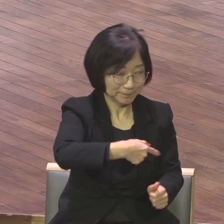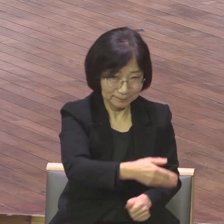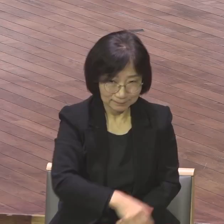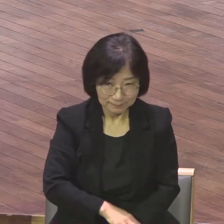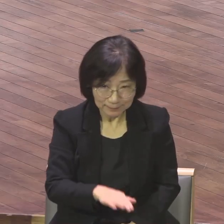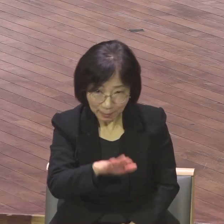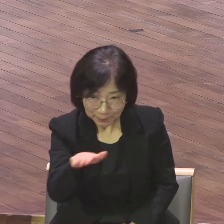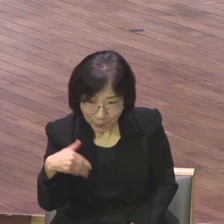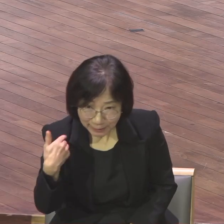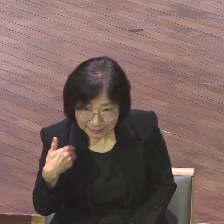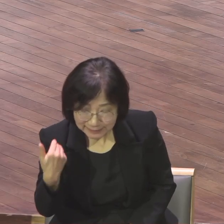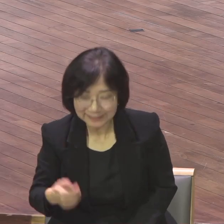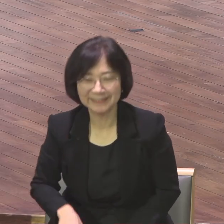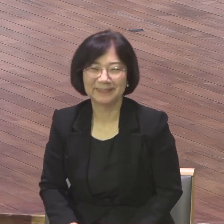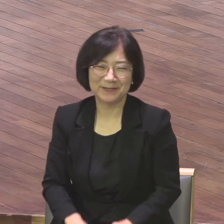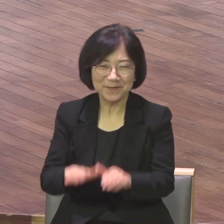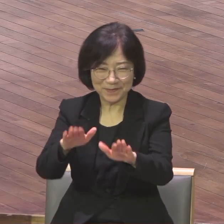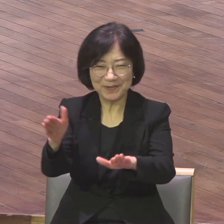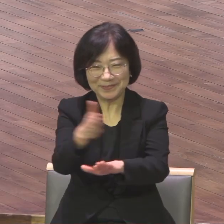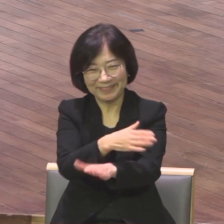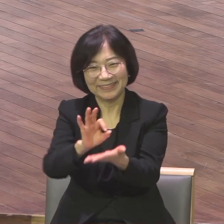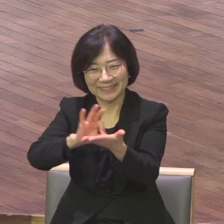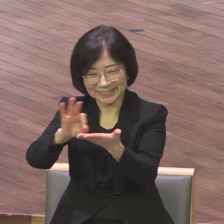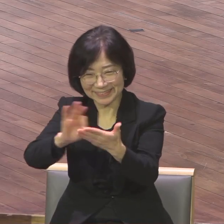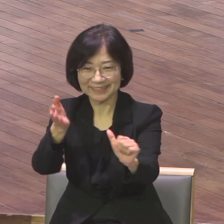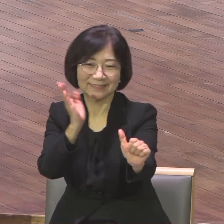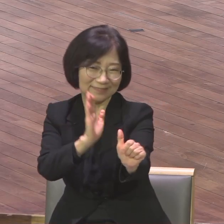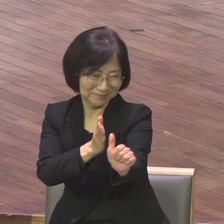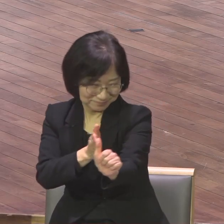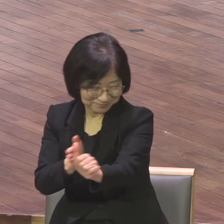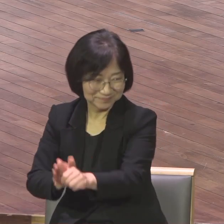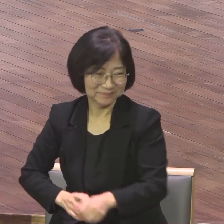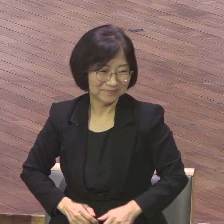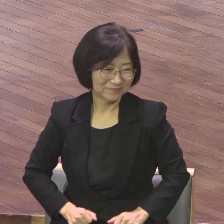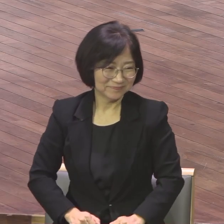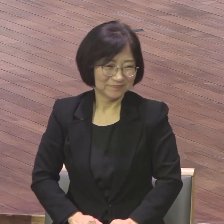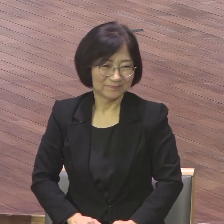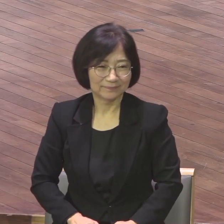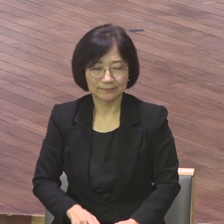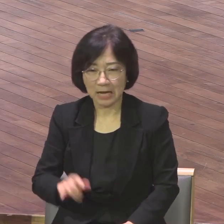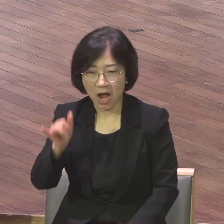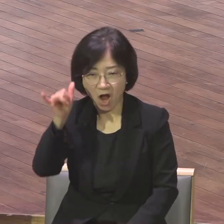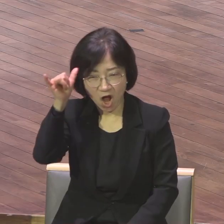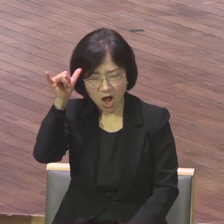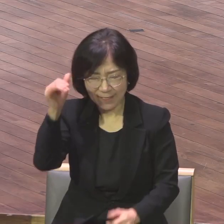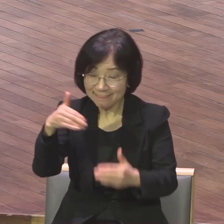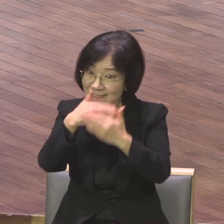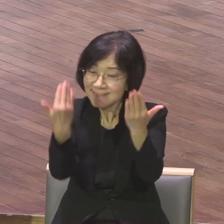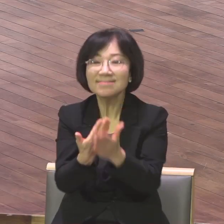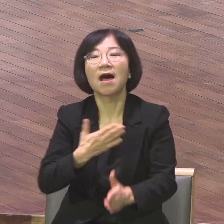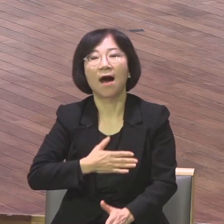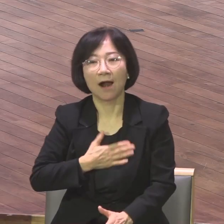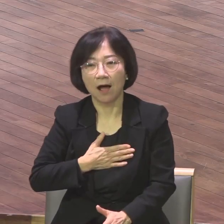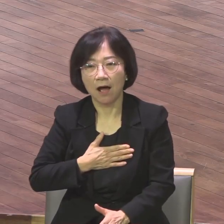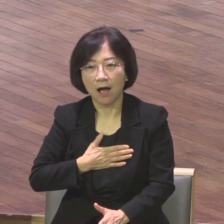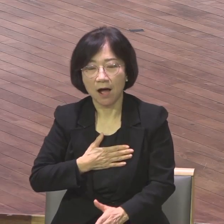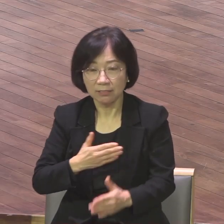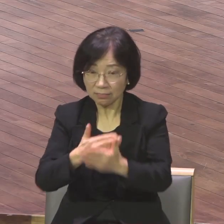몰랐지. 이제 오늘부터 활용을 본격적으로 하시기 바랍니다. 뭐든지 다 있어요. 뭐든지 다